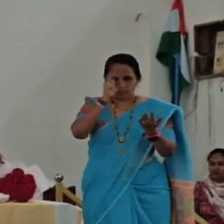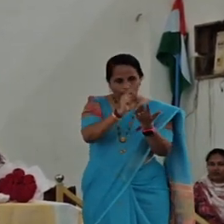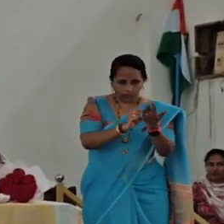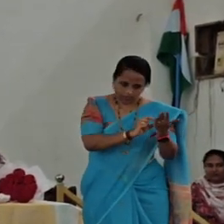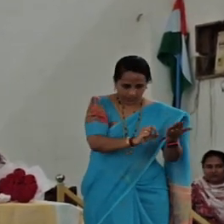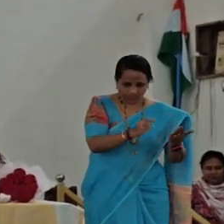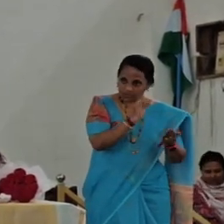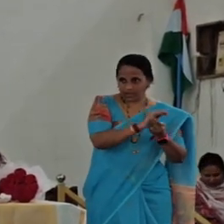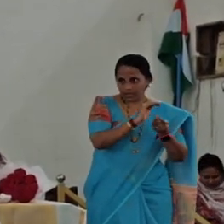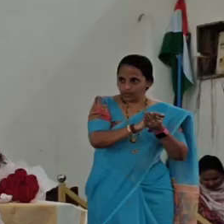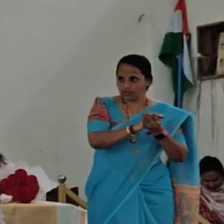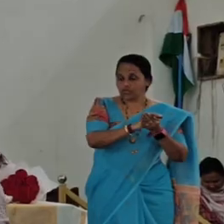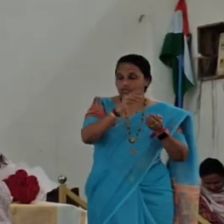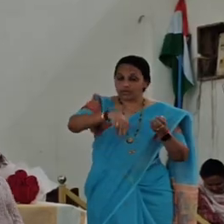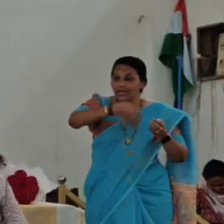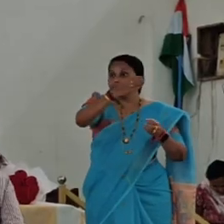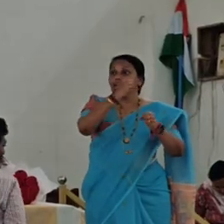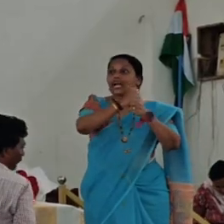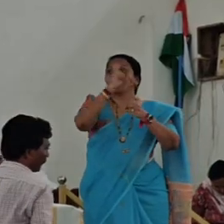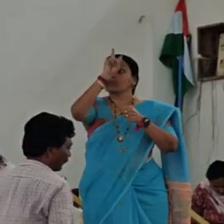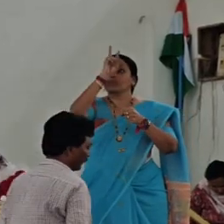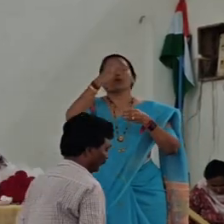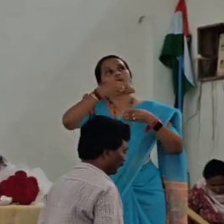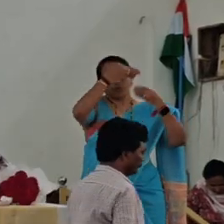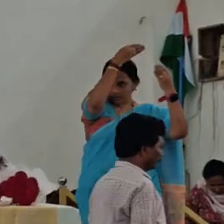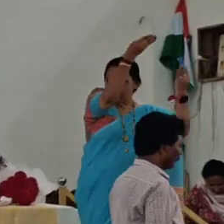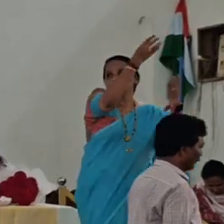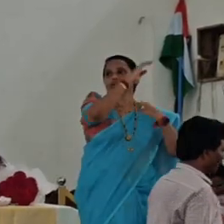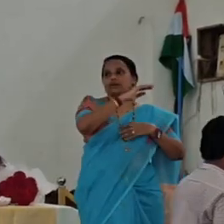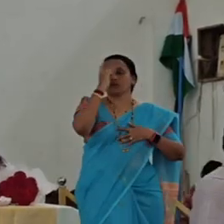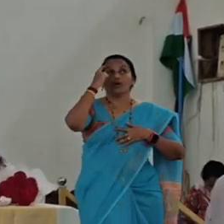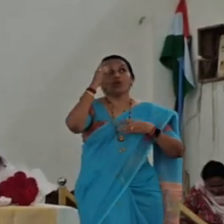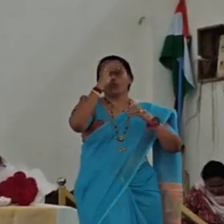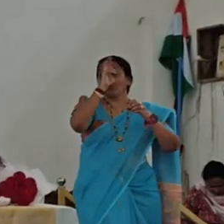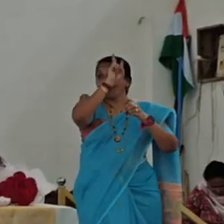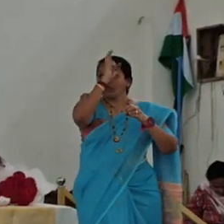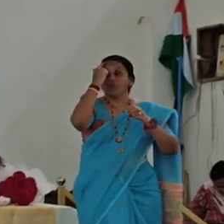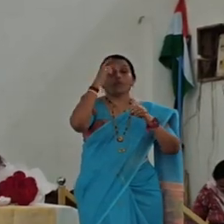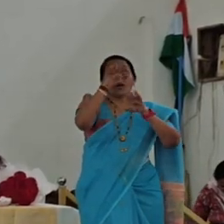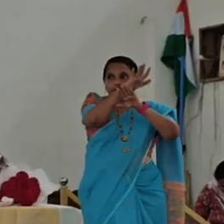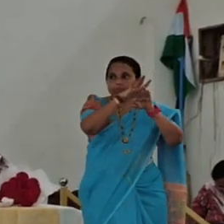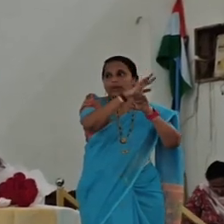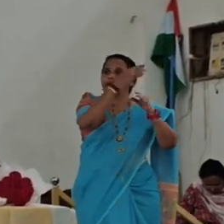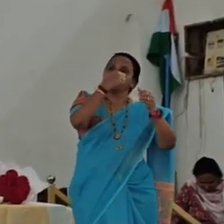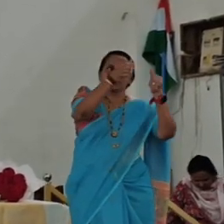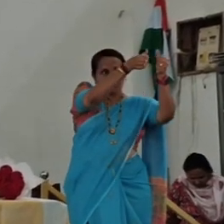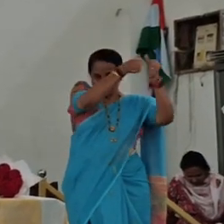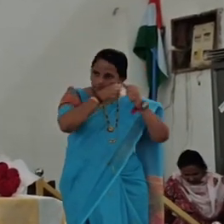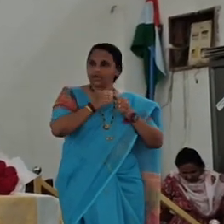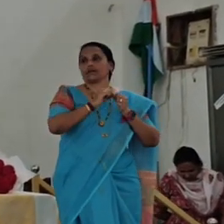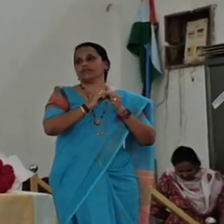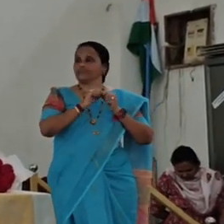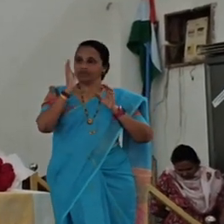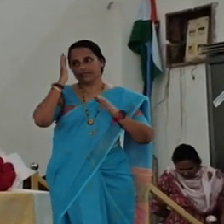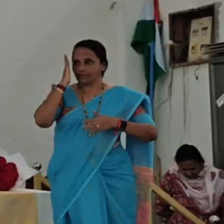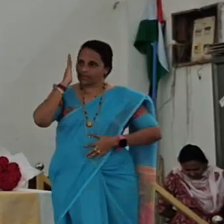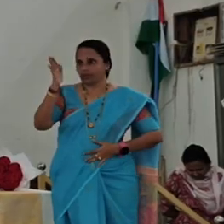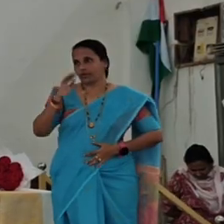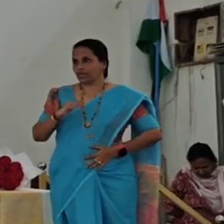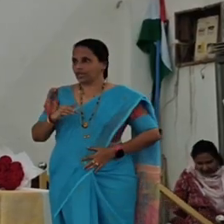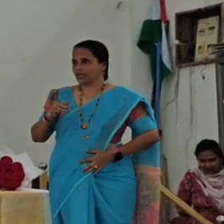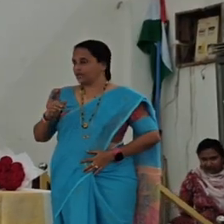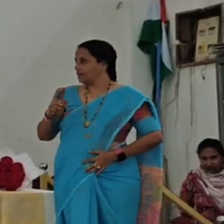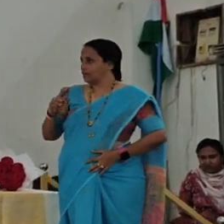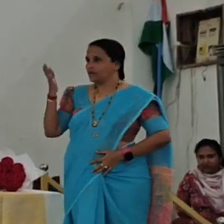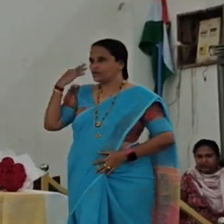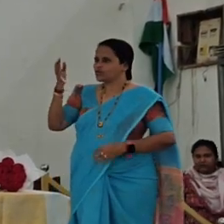సవివరంగా తెలియజేయడం జరిగింది. కాబట్టి మనం ఈరోజు డైరెక్టర్ ఏ విషయాలైతే